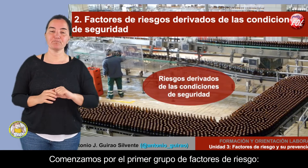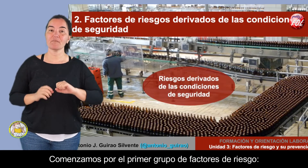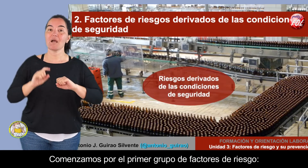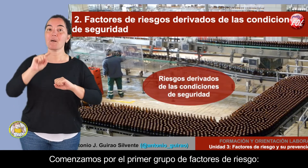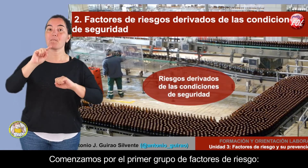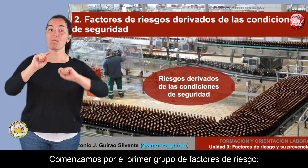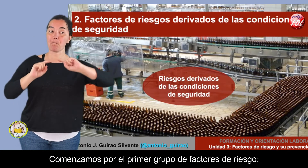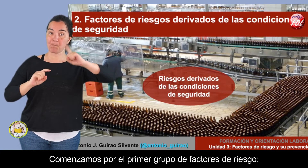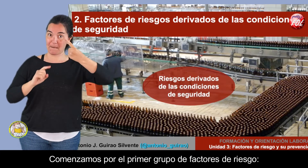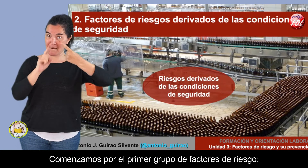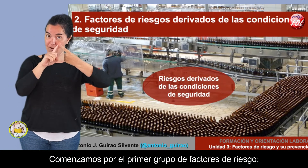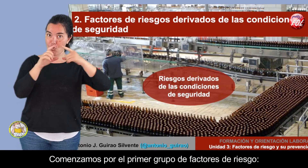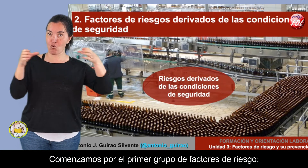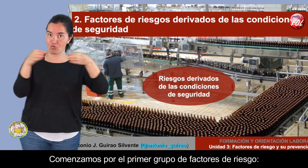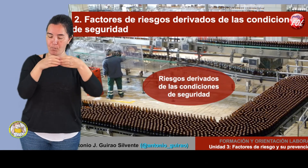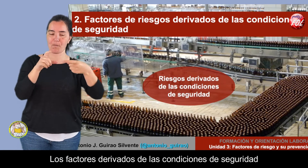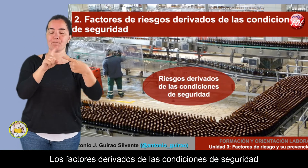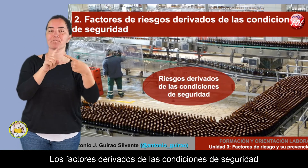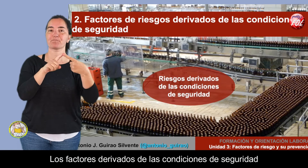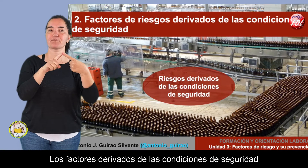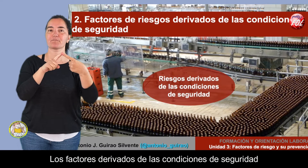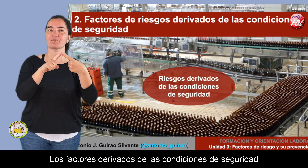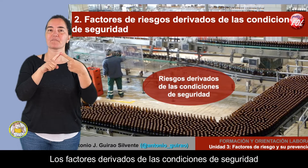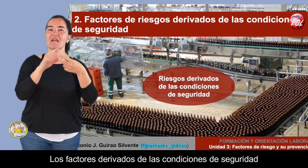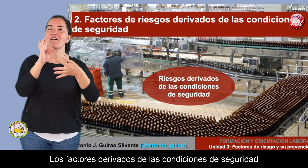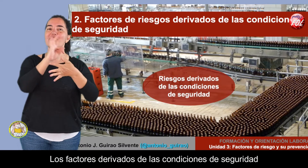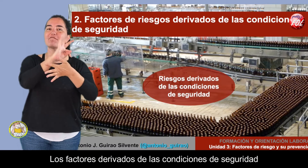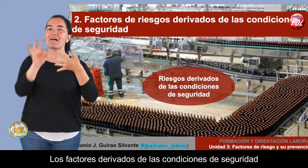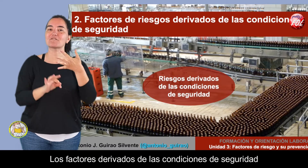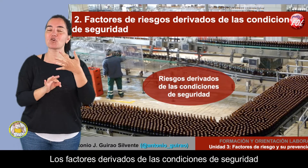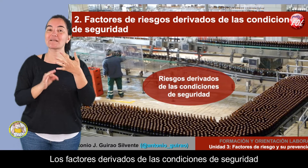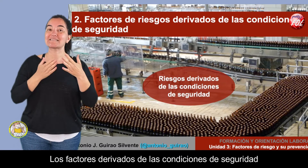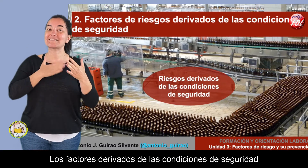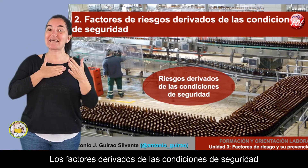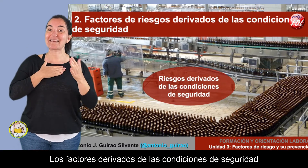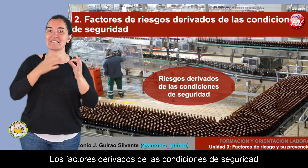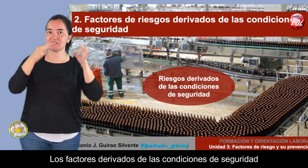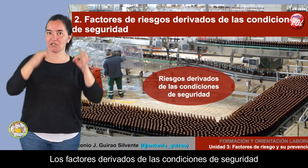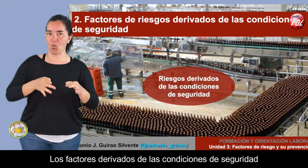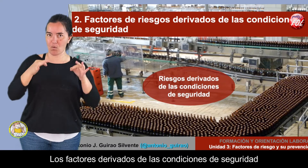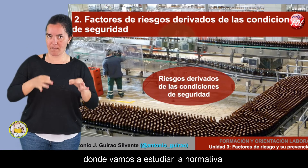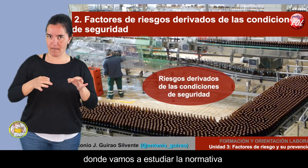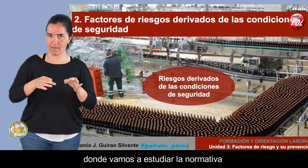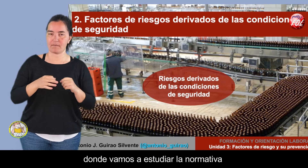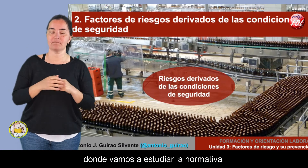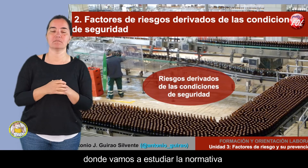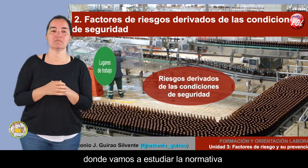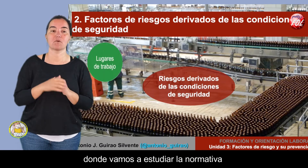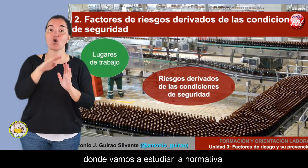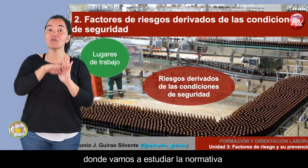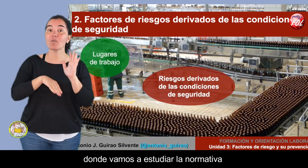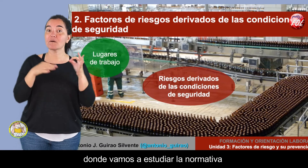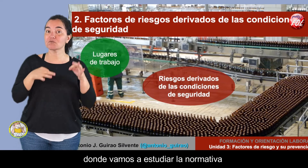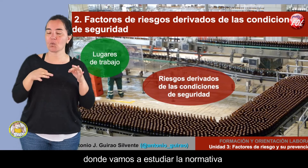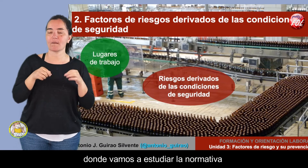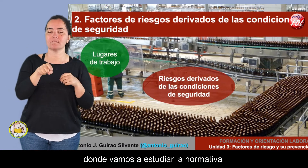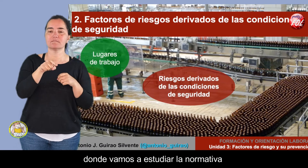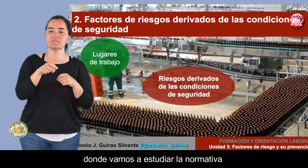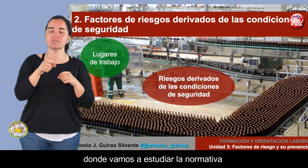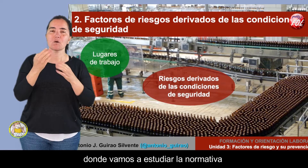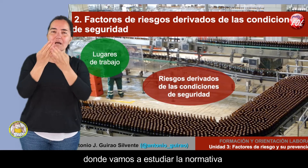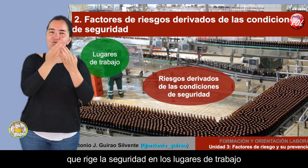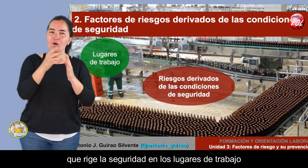Comenzamos con el primer grupo de factores de riesgo, los factores derivados de las condiciones de seguridad, donde vamos a estudiar